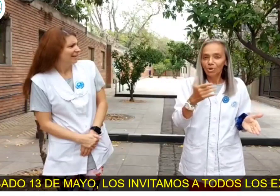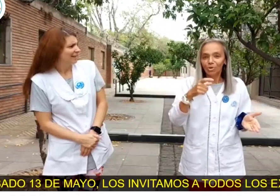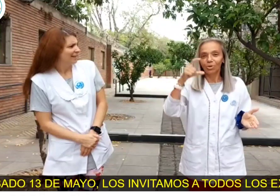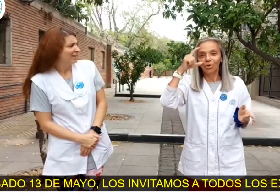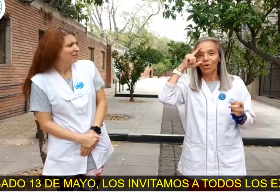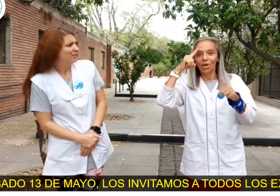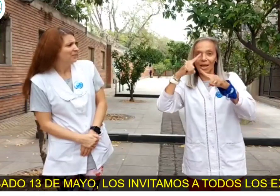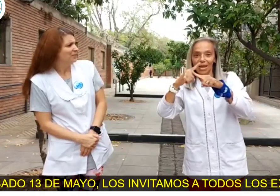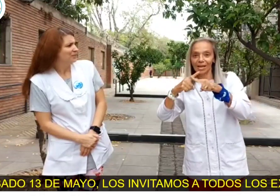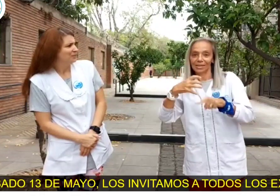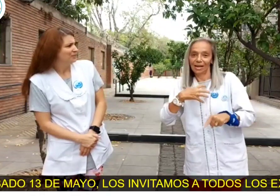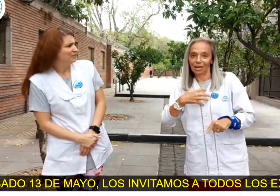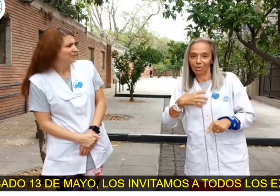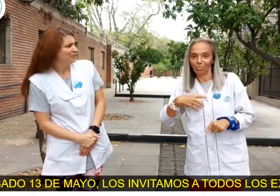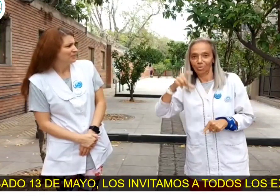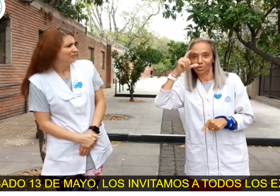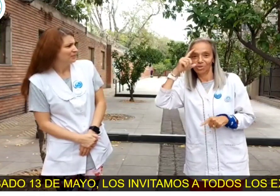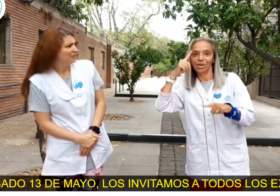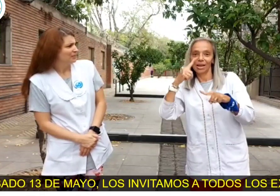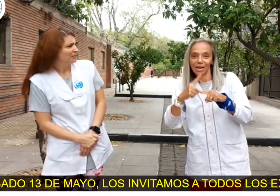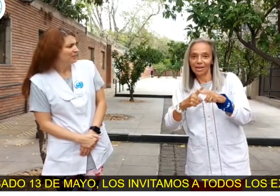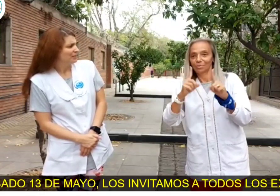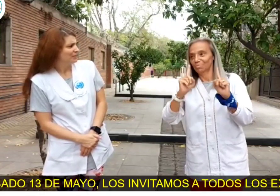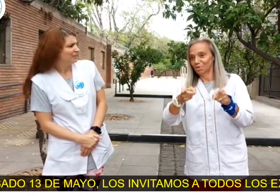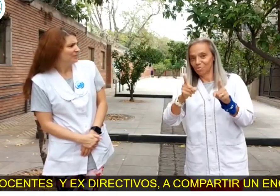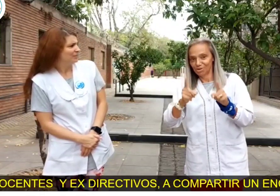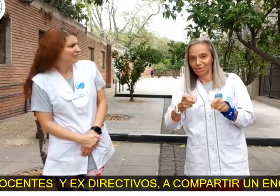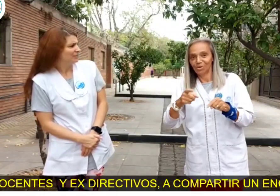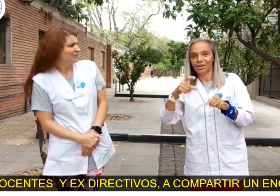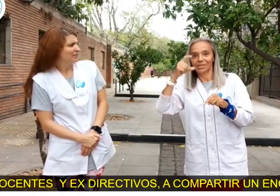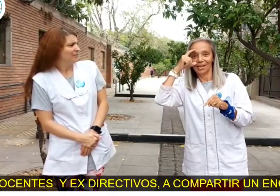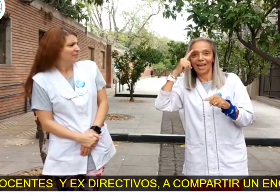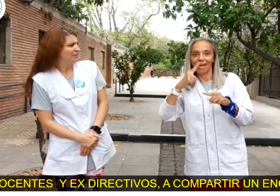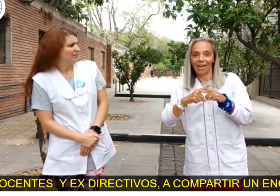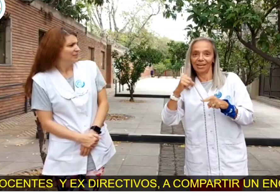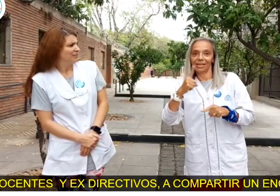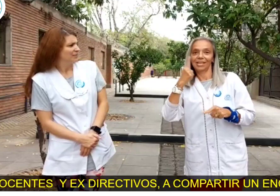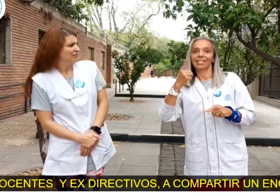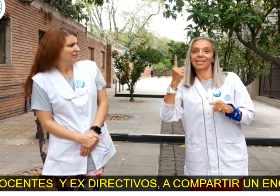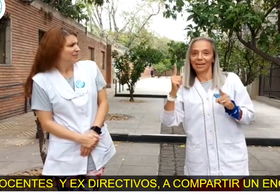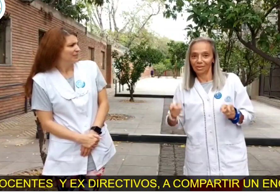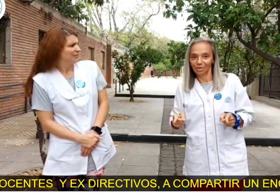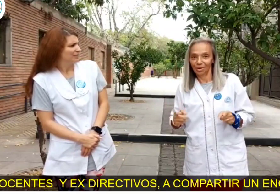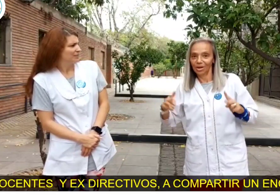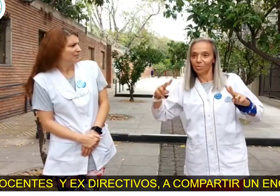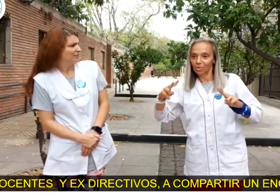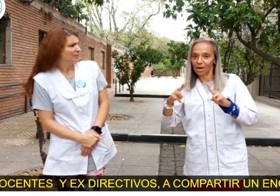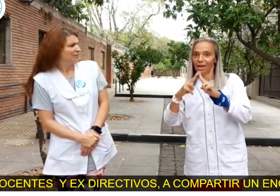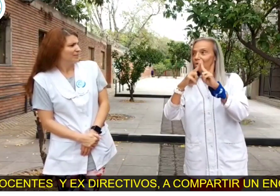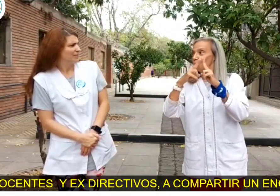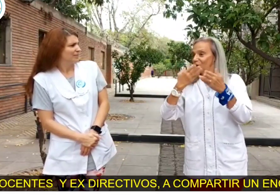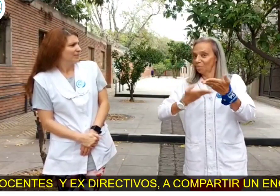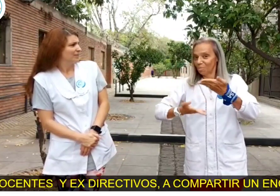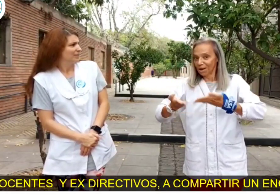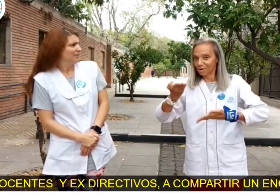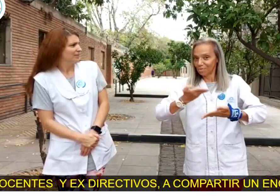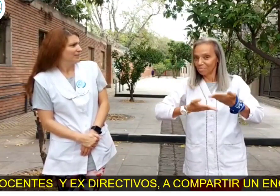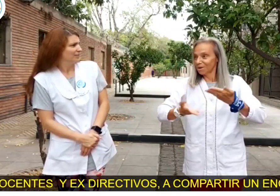los invitamos a todos los ex alumnos exocentes y ex directivos a compartir un